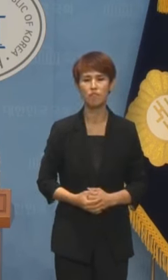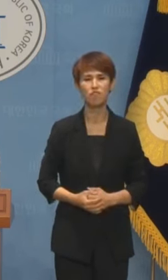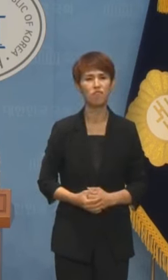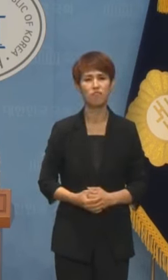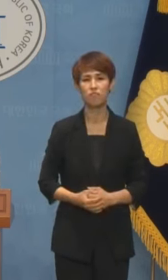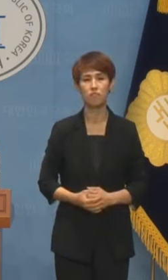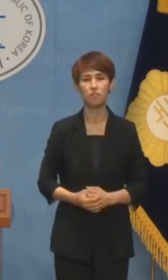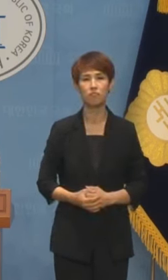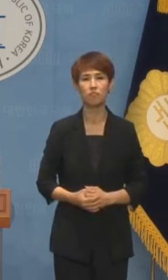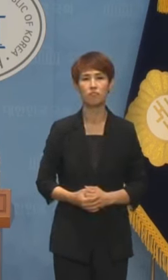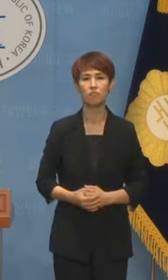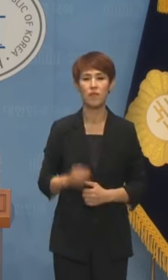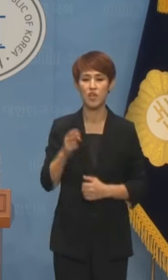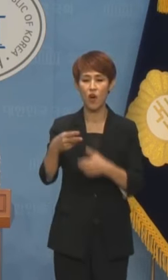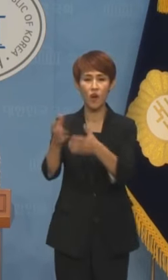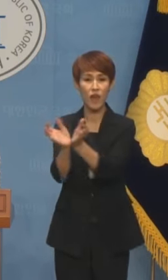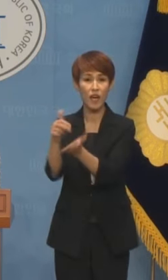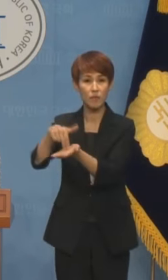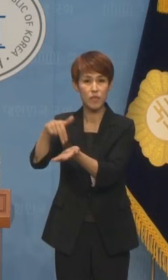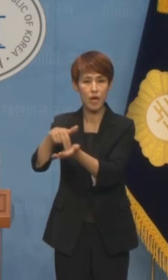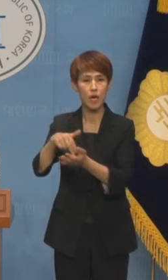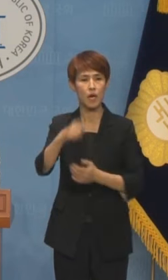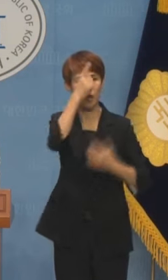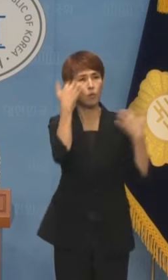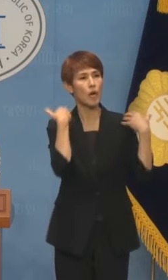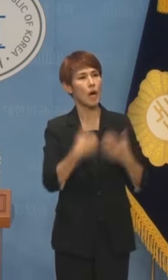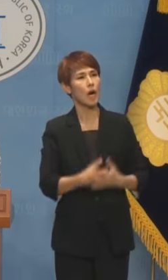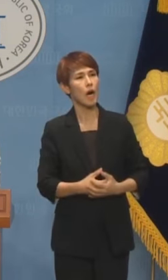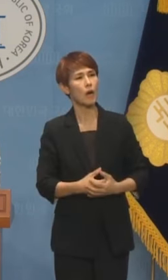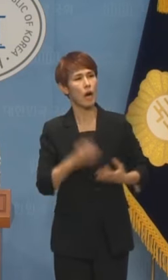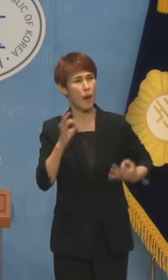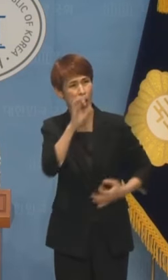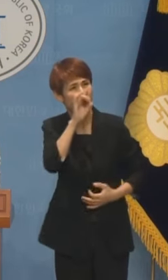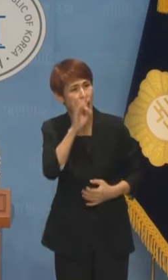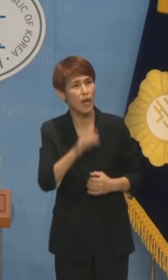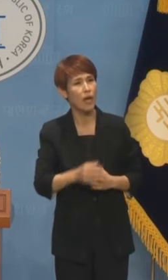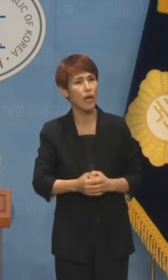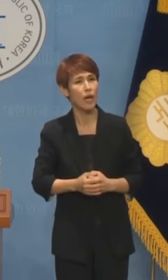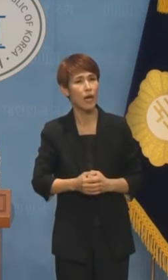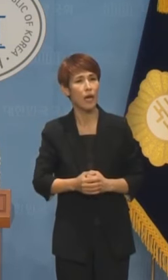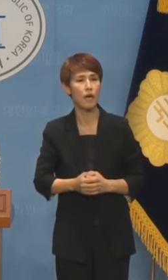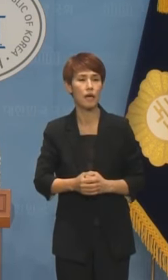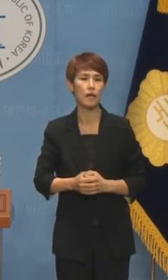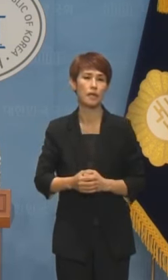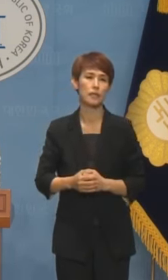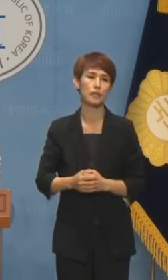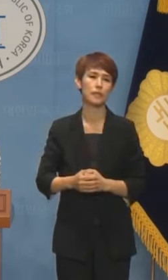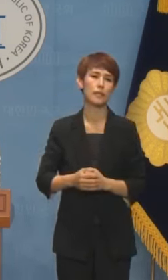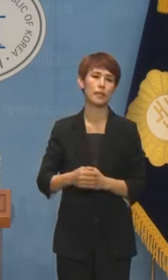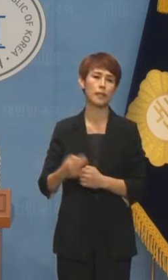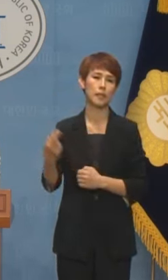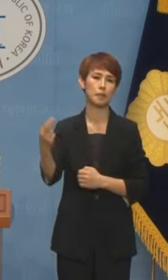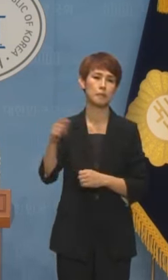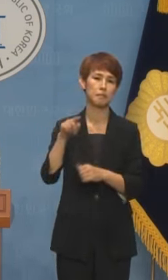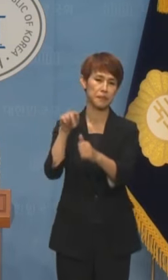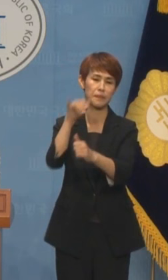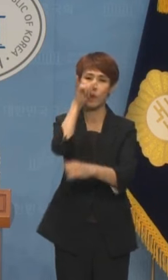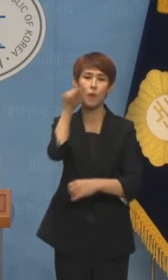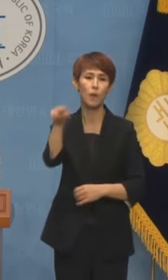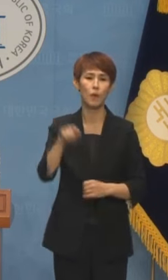이러니 집권 여당에서마저 정부가 손 놓고 있어서는 안 된다는 비판이 나오는 것입니다.